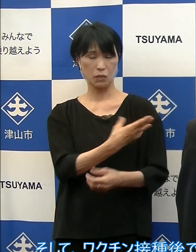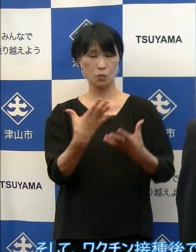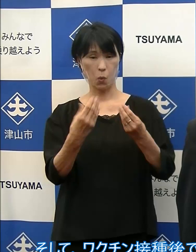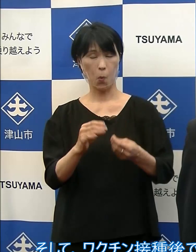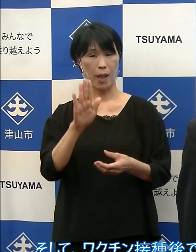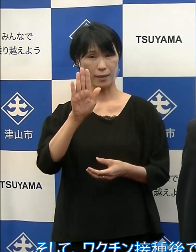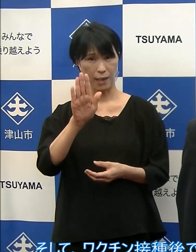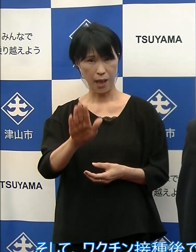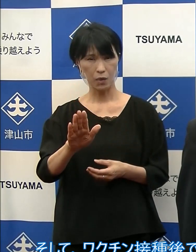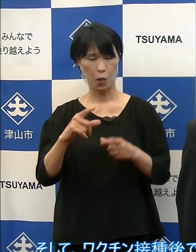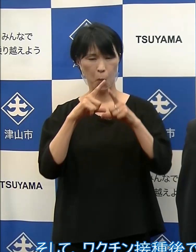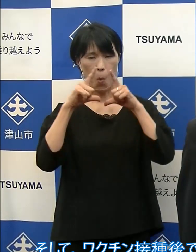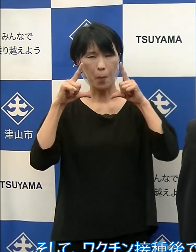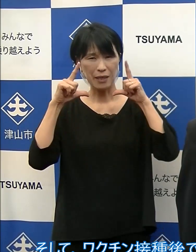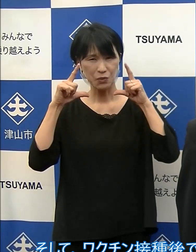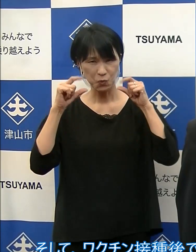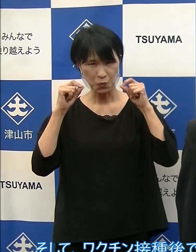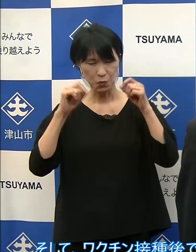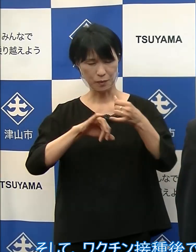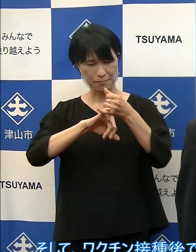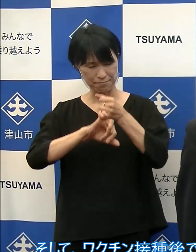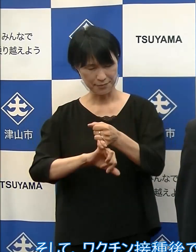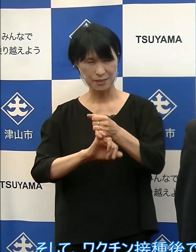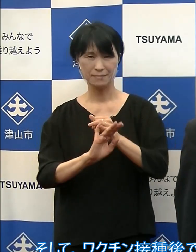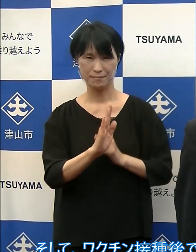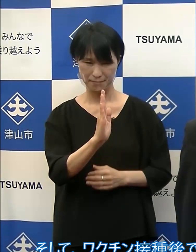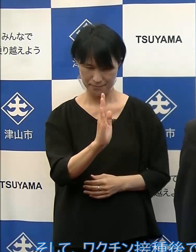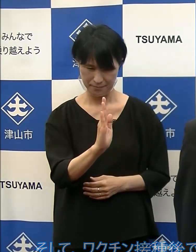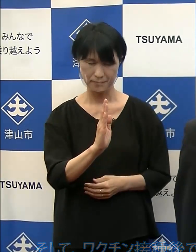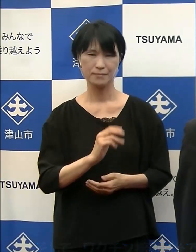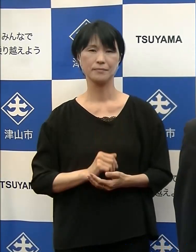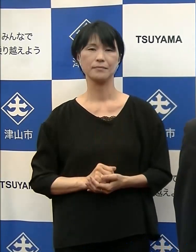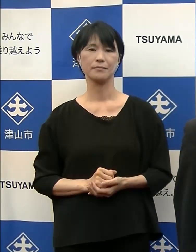ってもマスク着用を心がけてください。